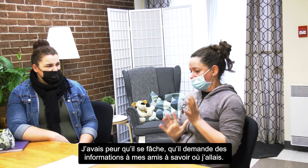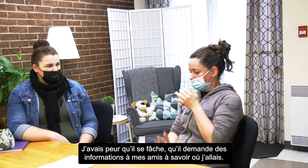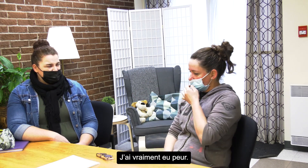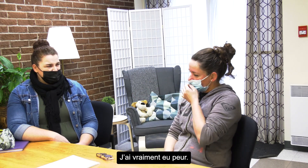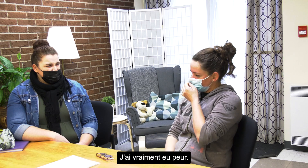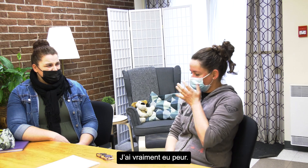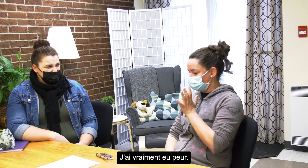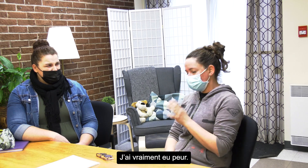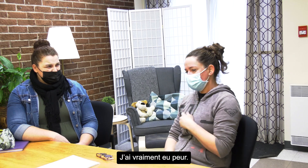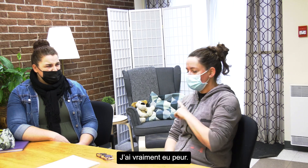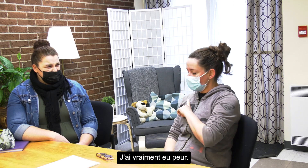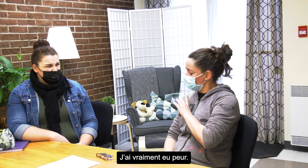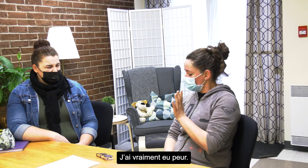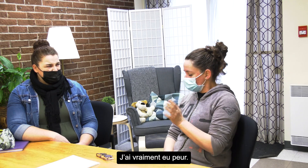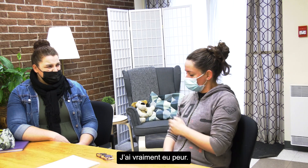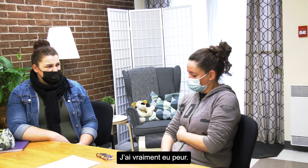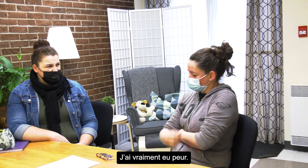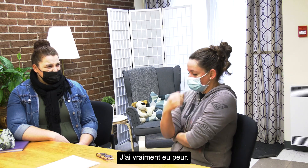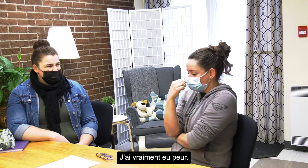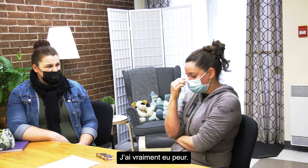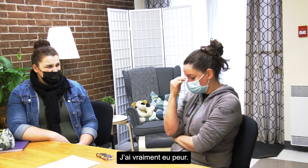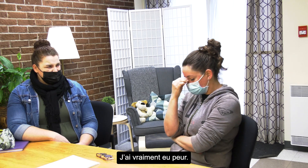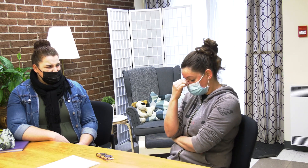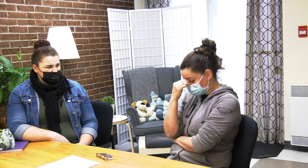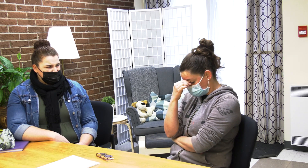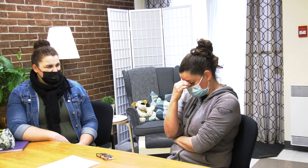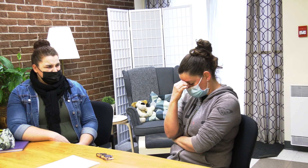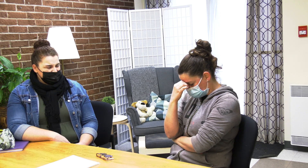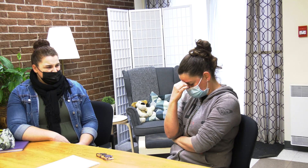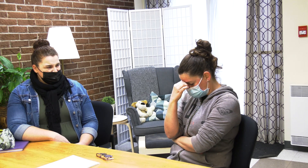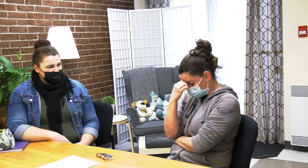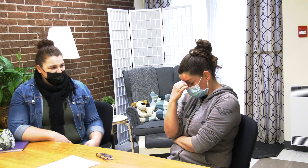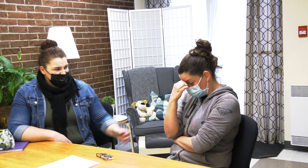suis partie. Oui, ça me fait peur.